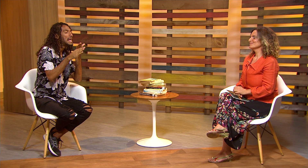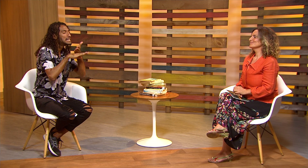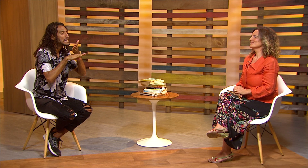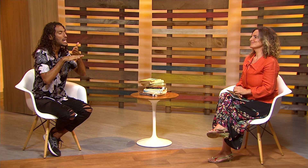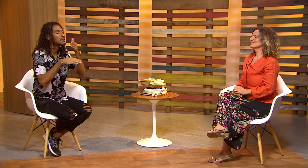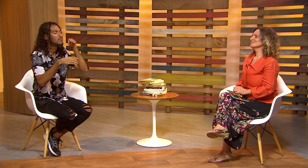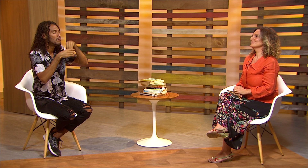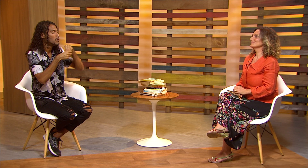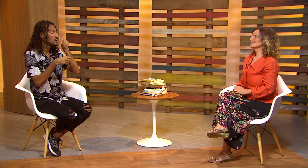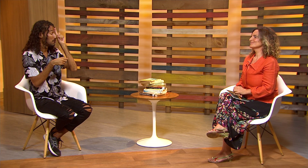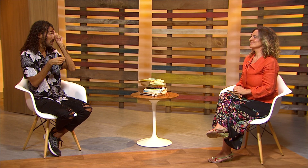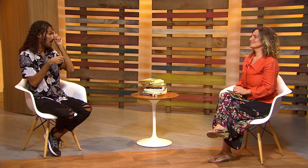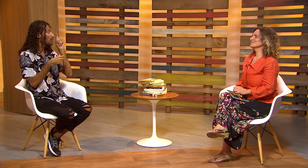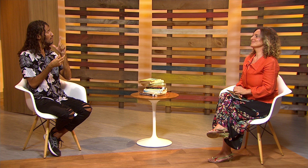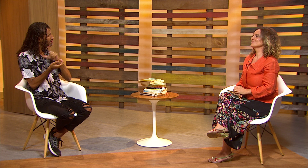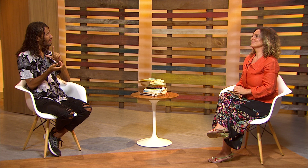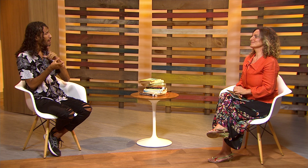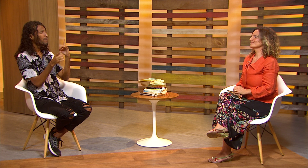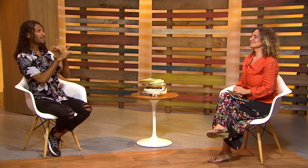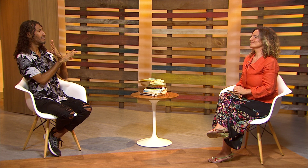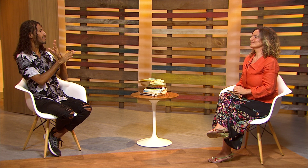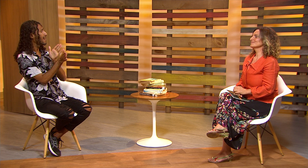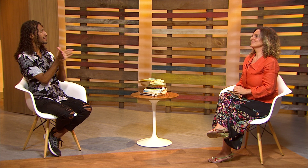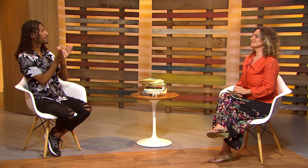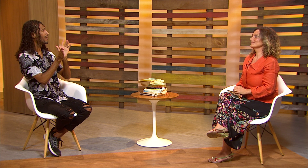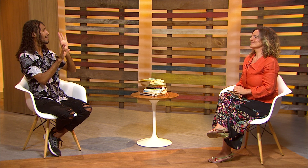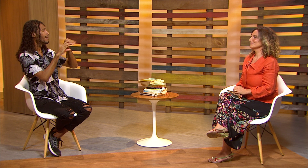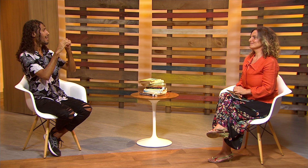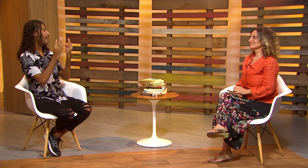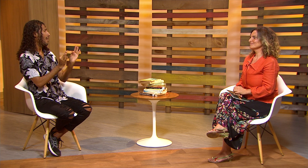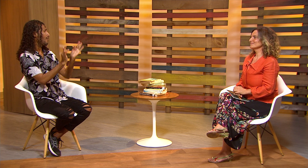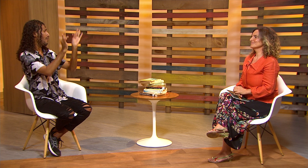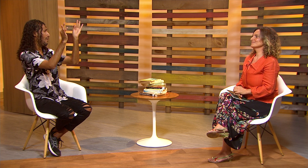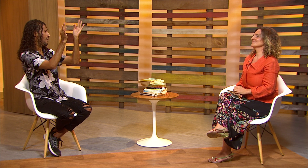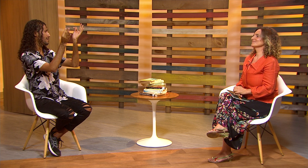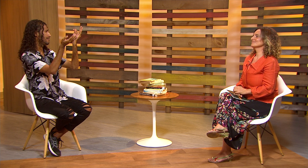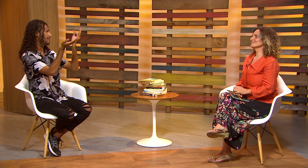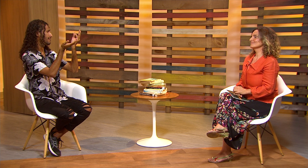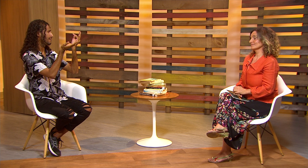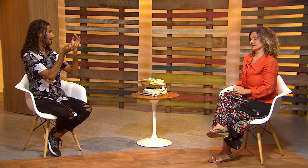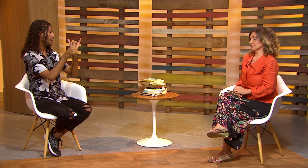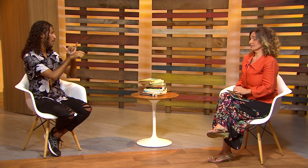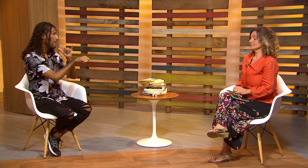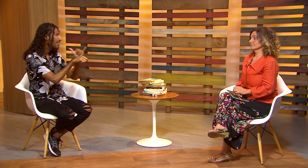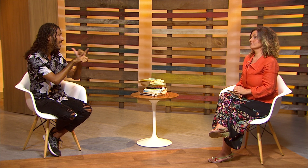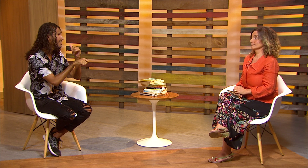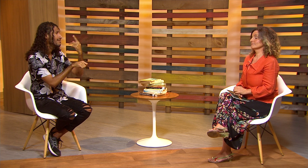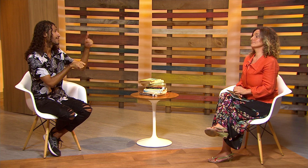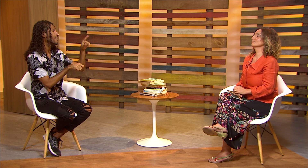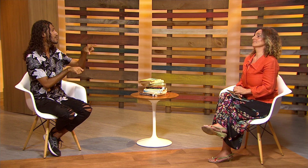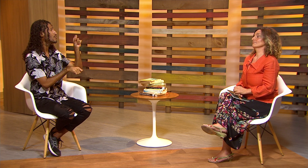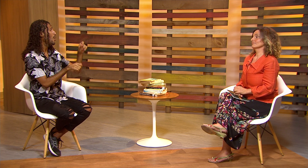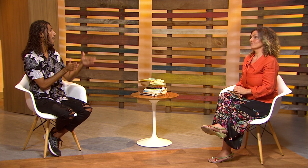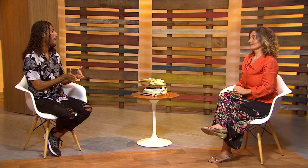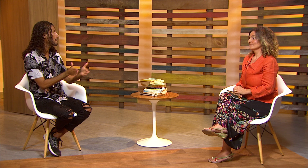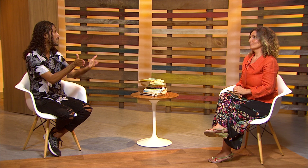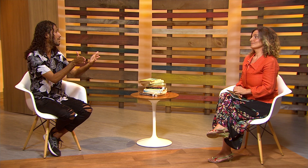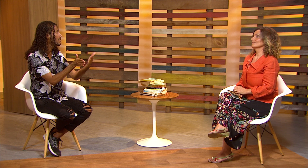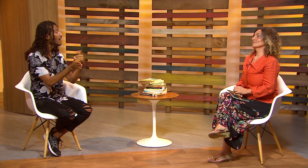adaptação difícil, o acesso às informações, a acessibilidade não fica completa. A gente poderia utilizar de certas tecnologias hoje,